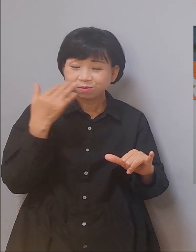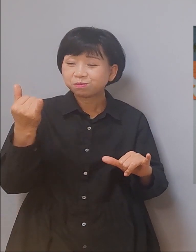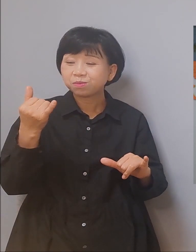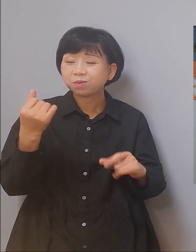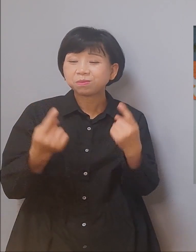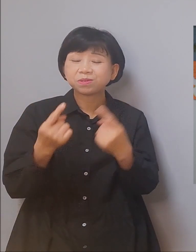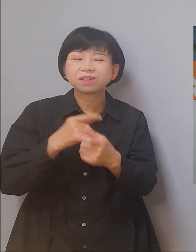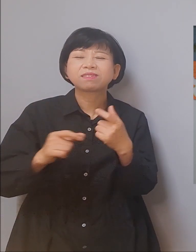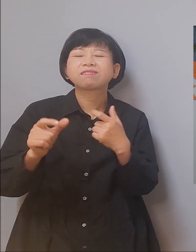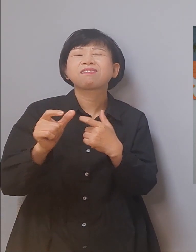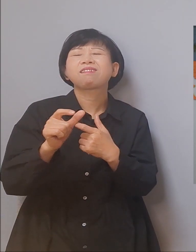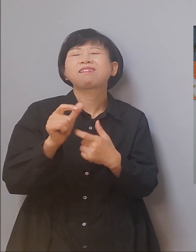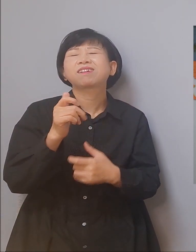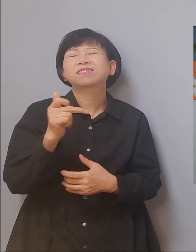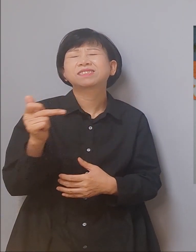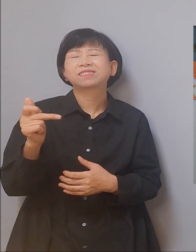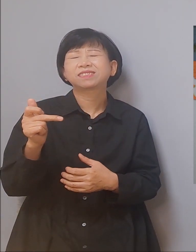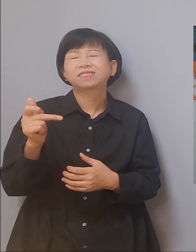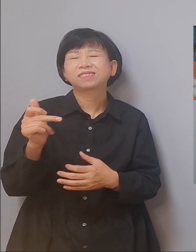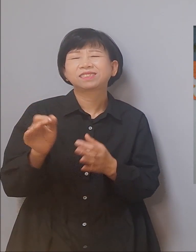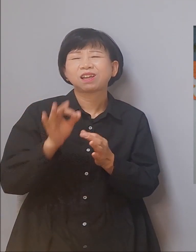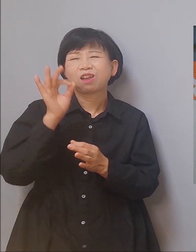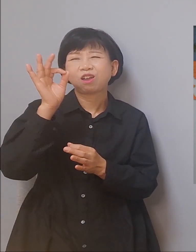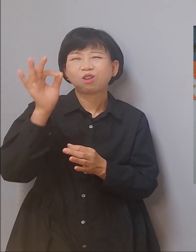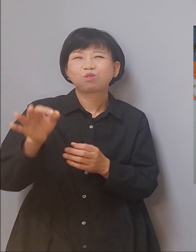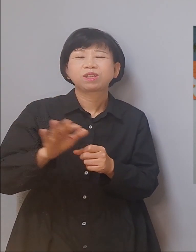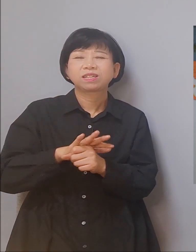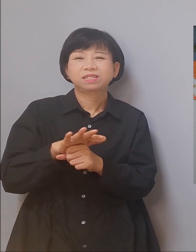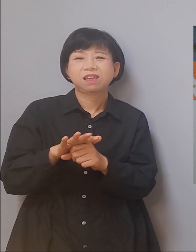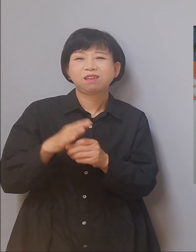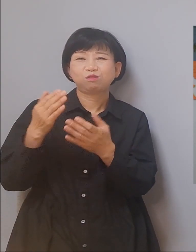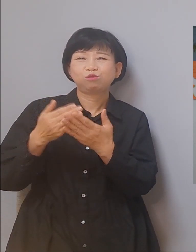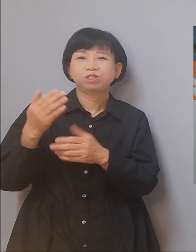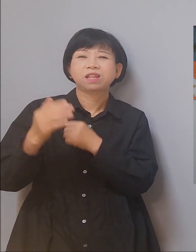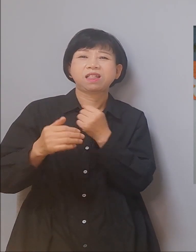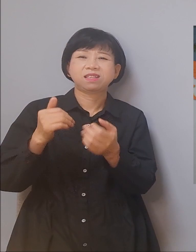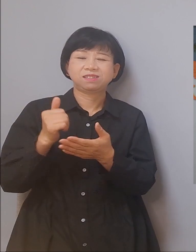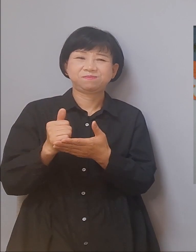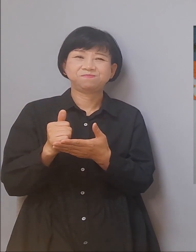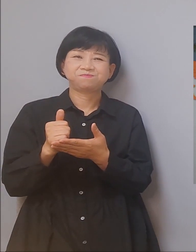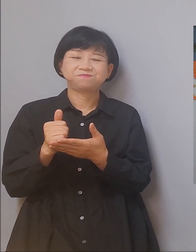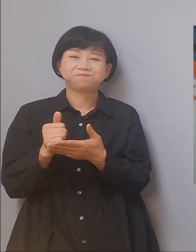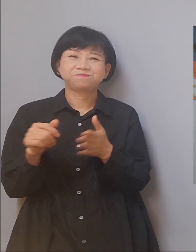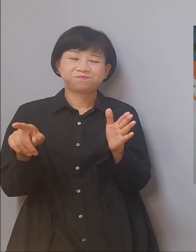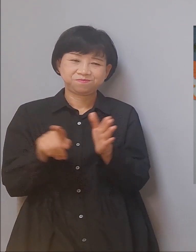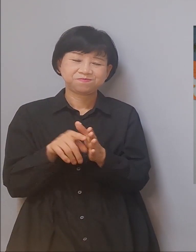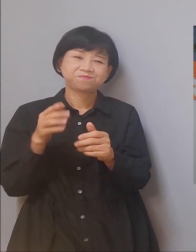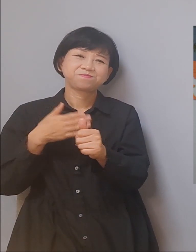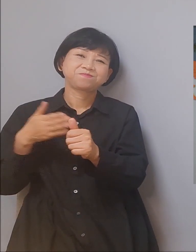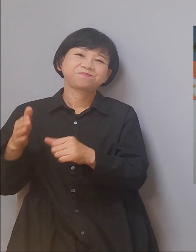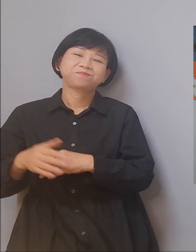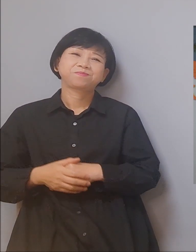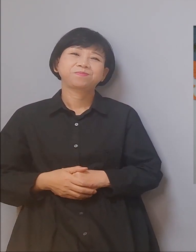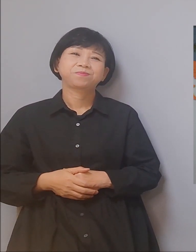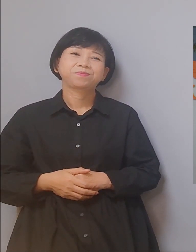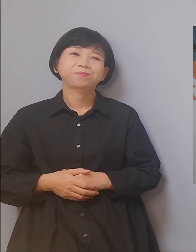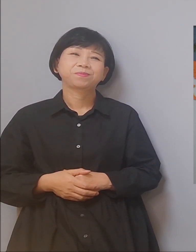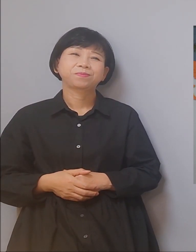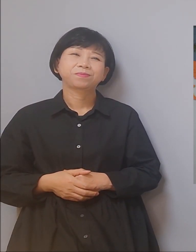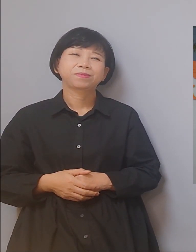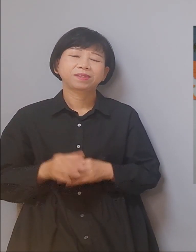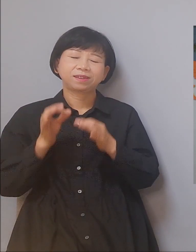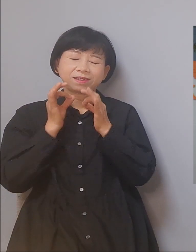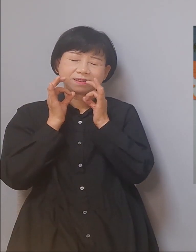사람보다, 그 누구보다 영원한 사랑을 우리에게 심겨주신 분이 하나님이심을 믿으시길 바랍니다.